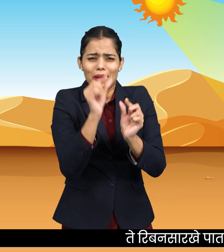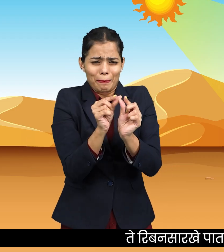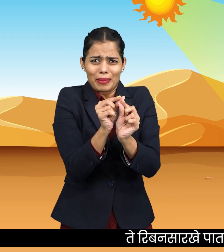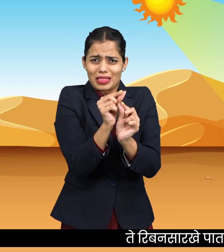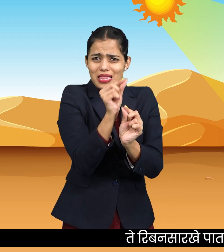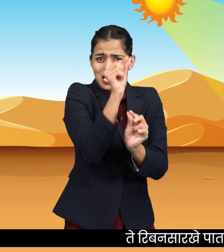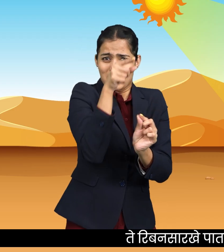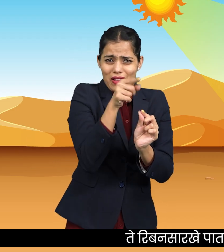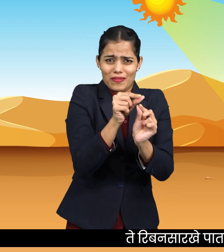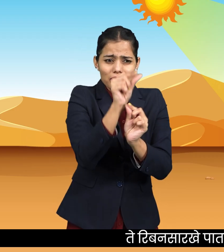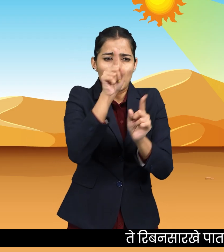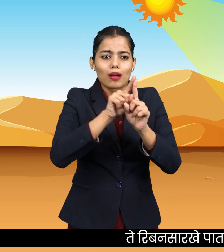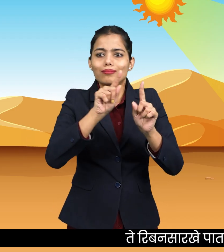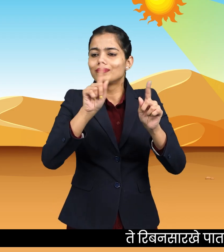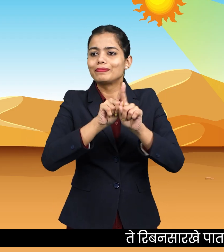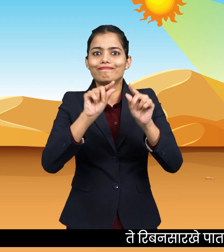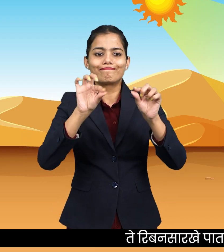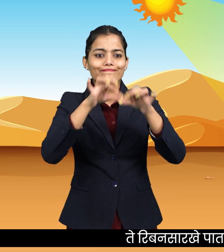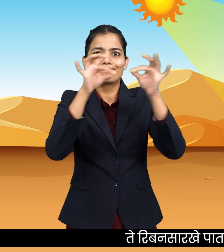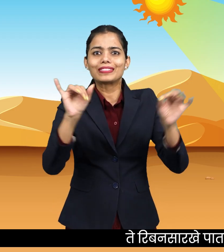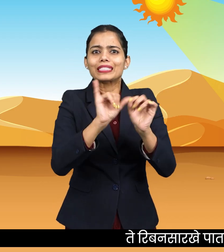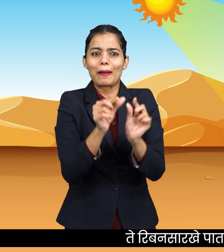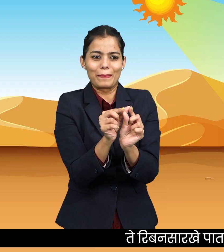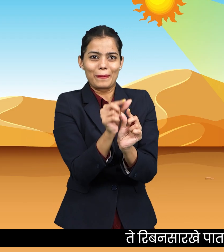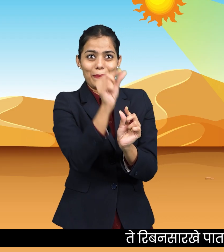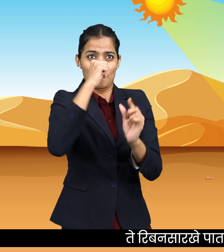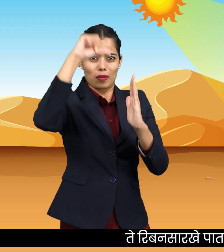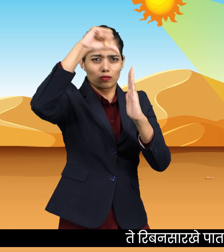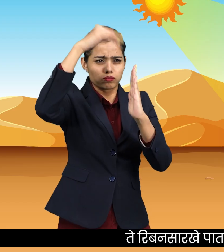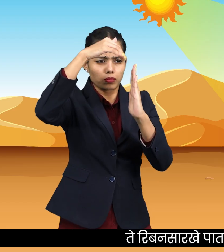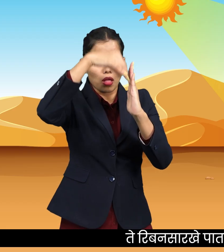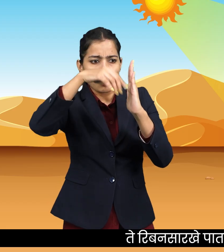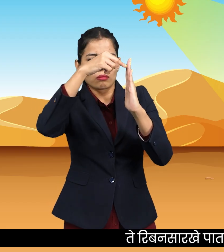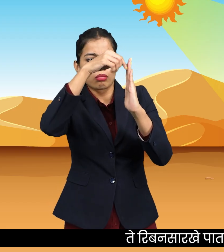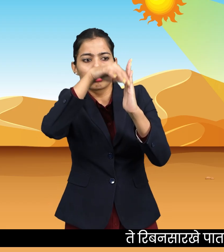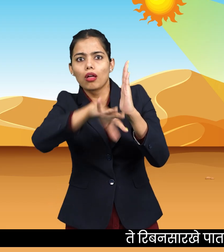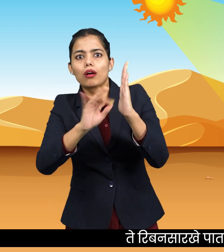ते रेबीनसारखे पातळ आणि बारीक असतात.